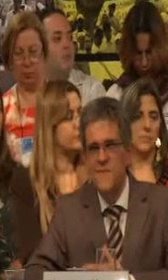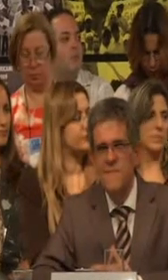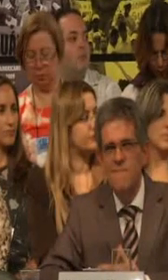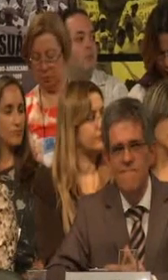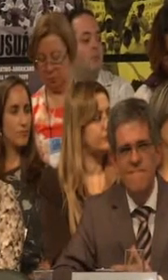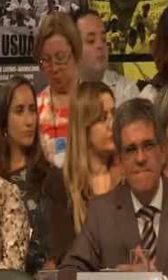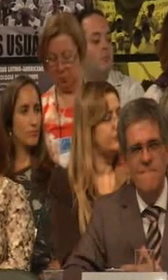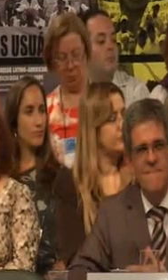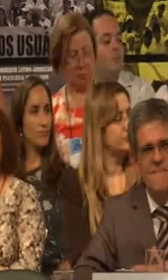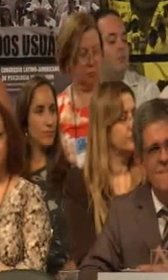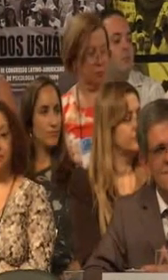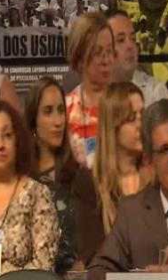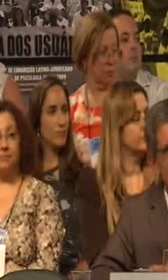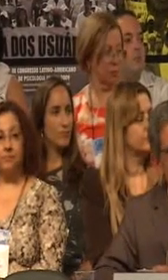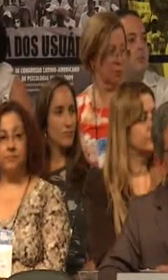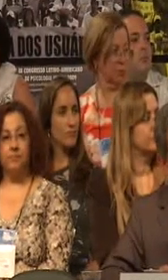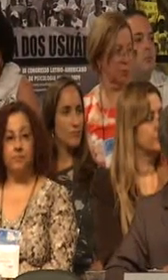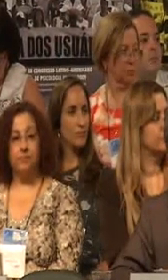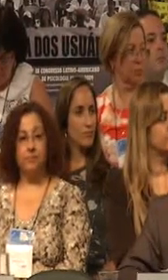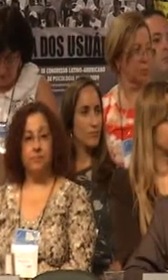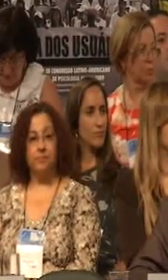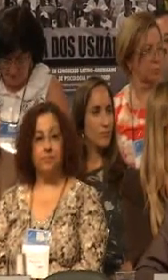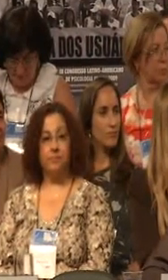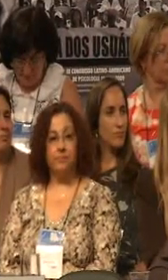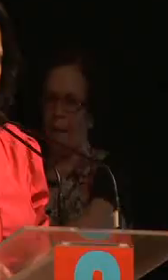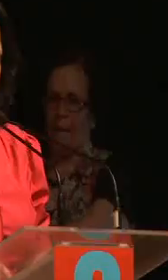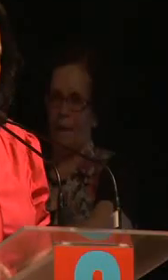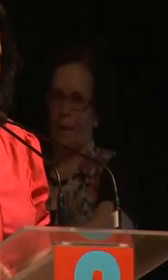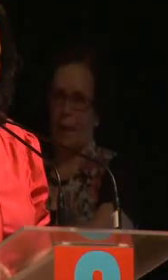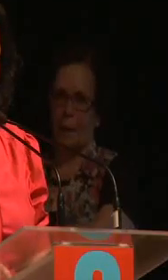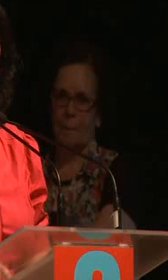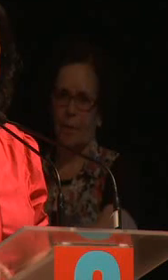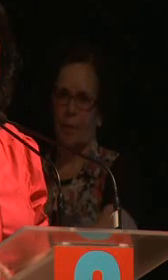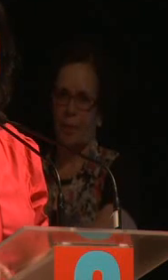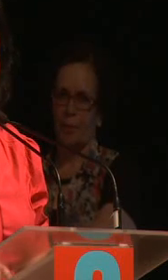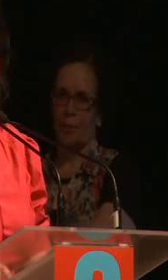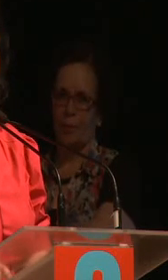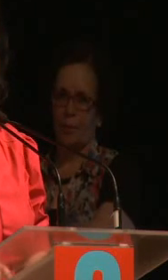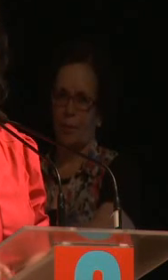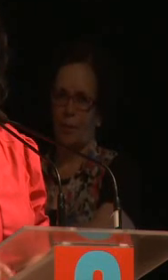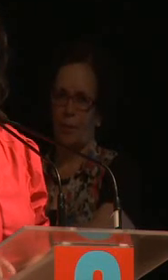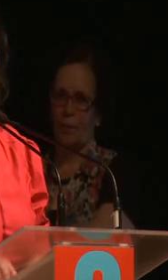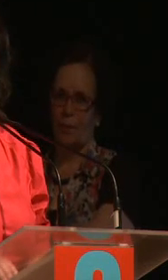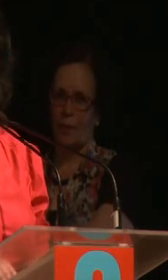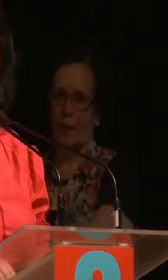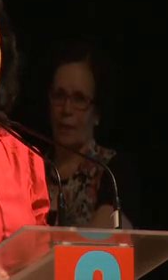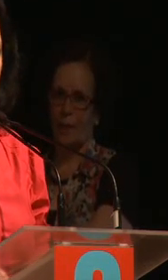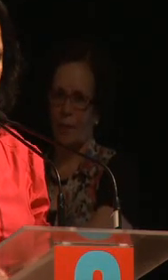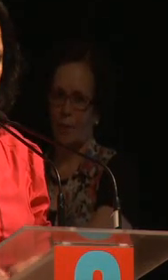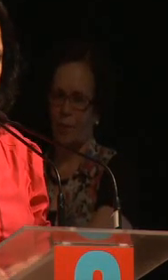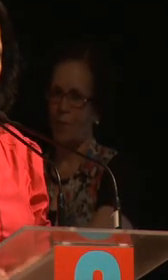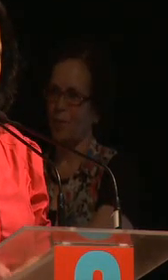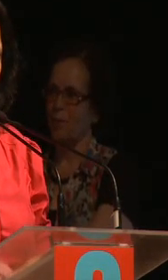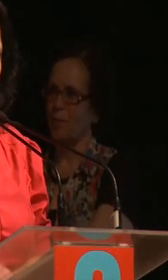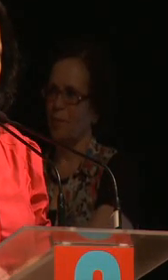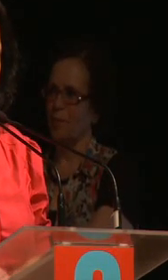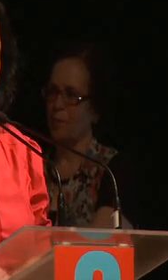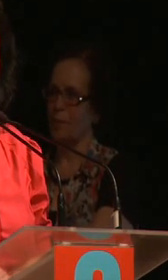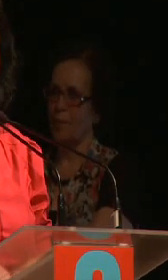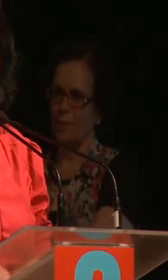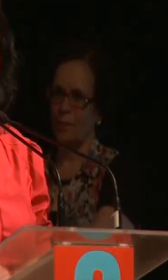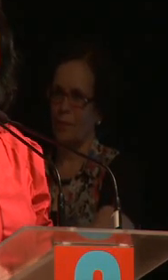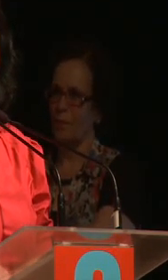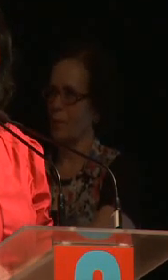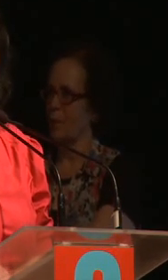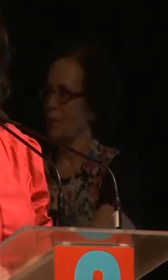maior ou menor os seus dilemas humanos. Reconhecer também a atuação que cada um e cada uma